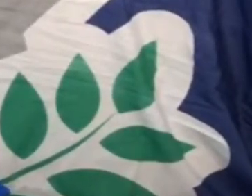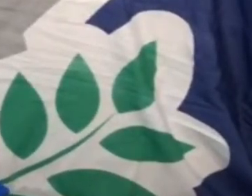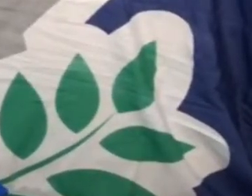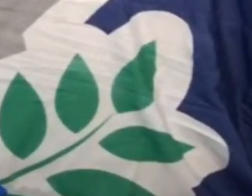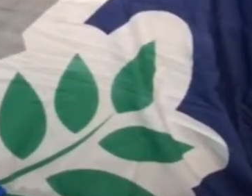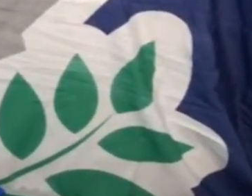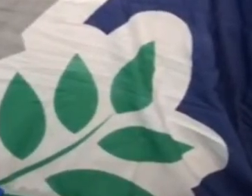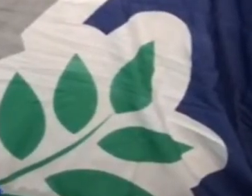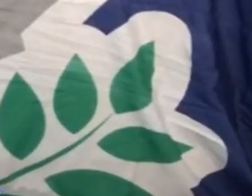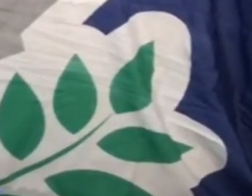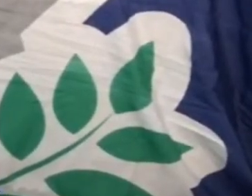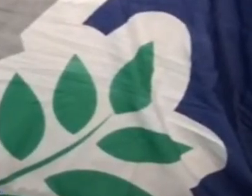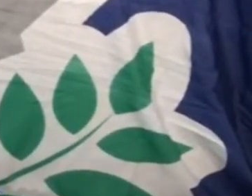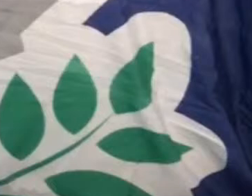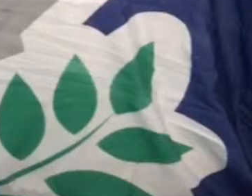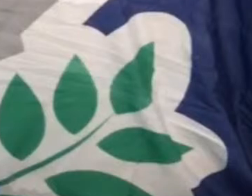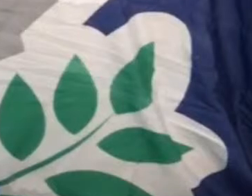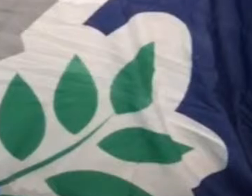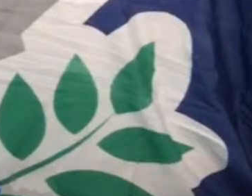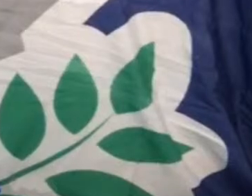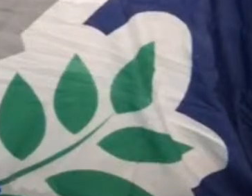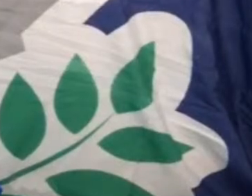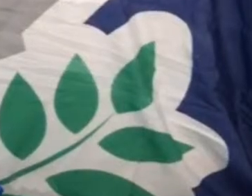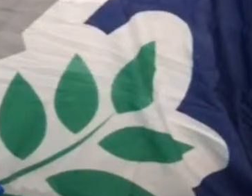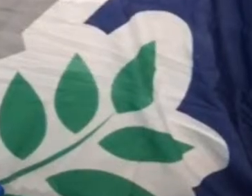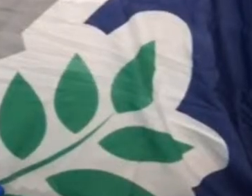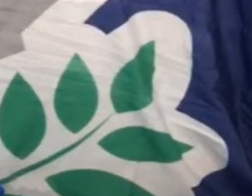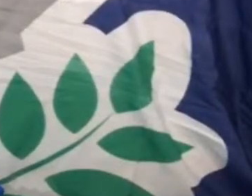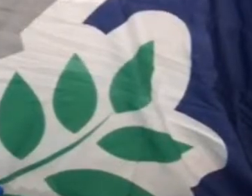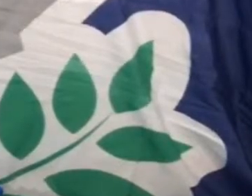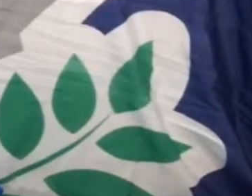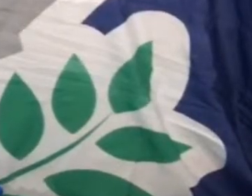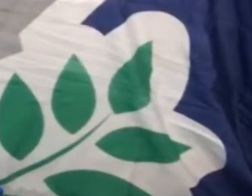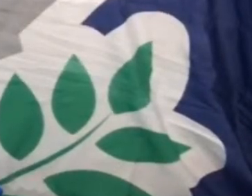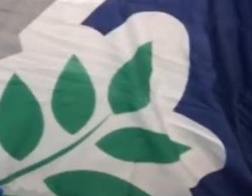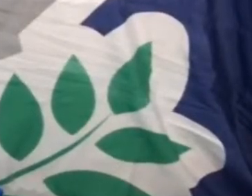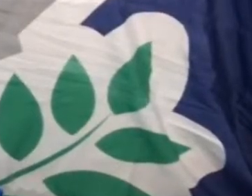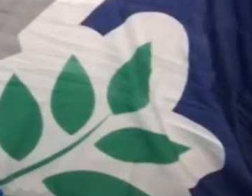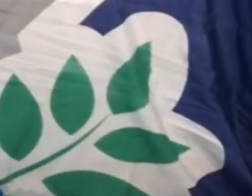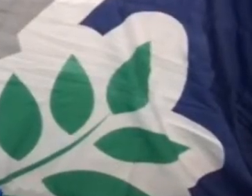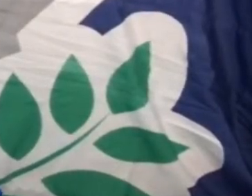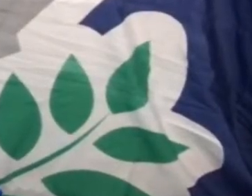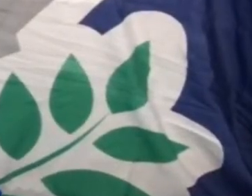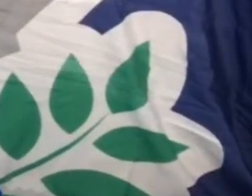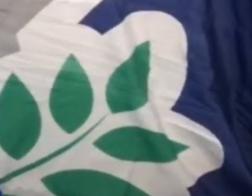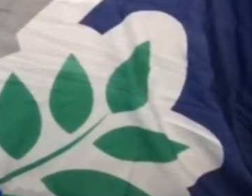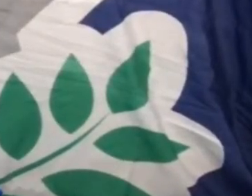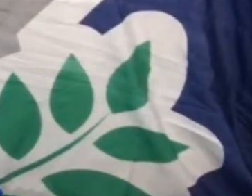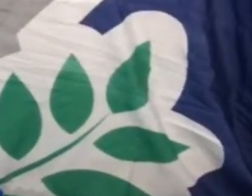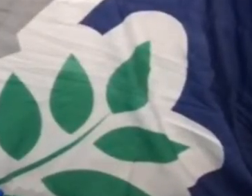já viajei em vários lugares, Campo Grande, Belo Horizonte,